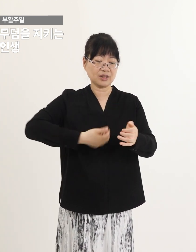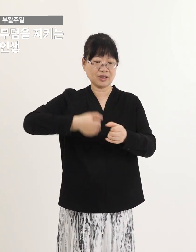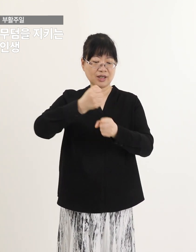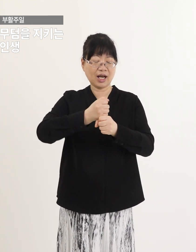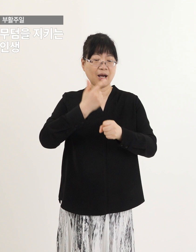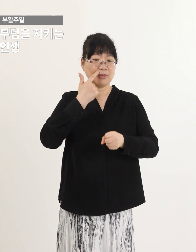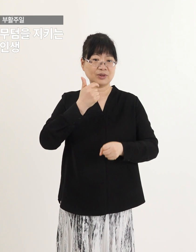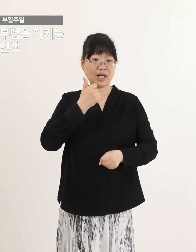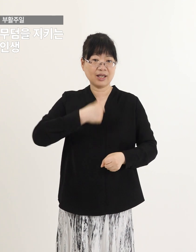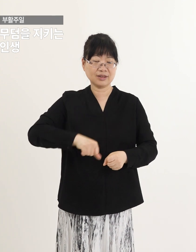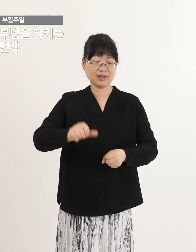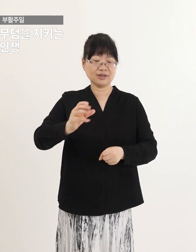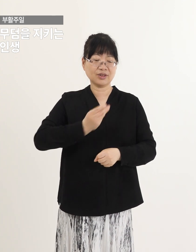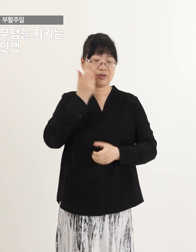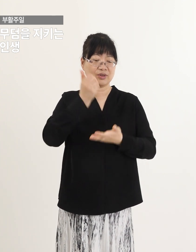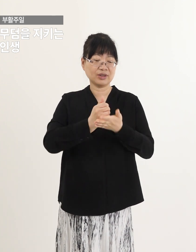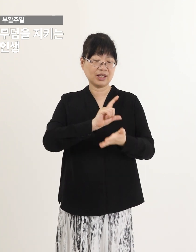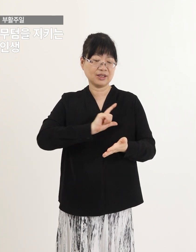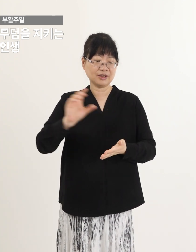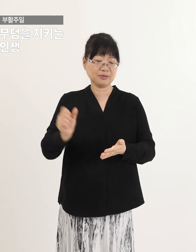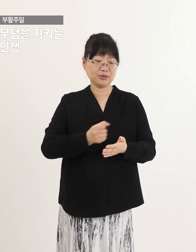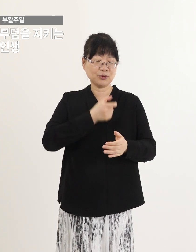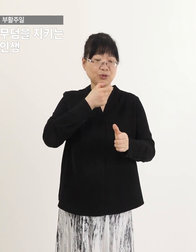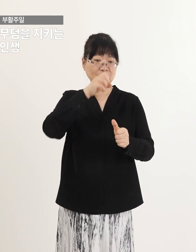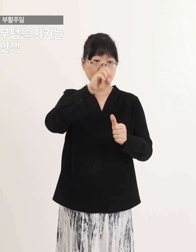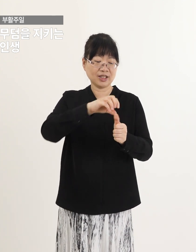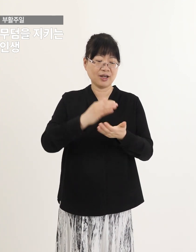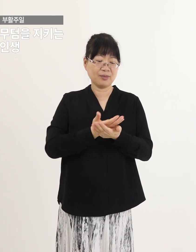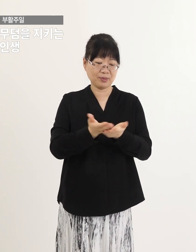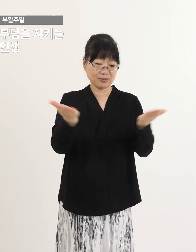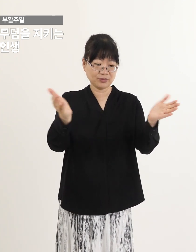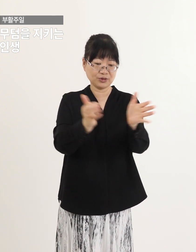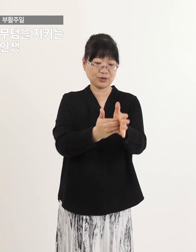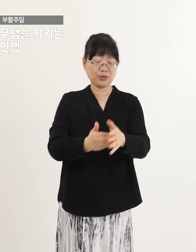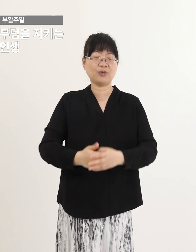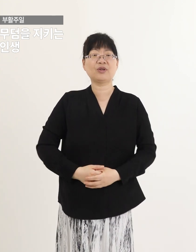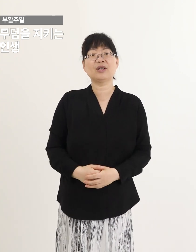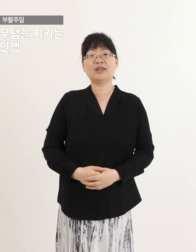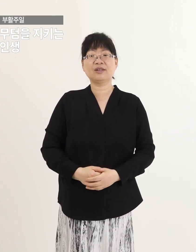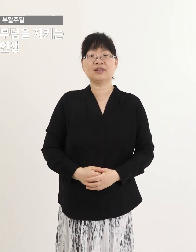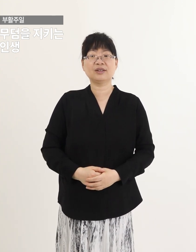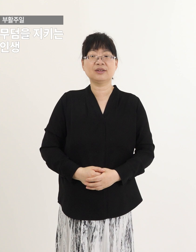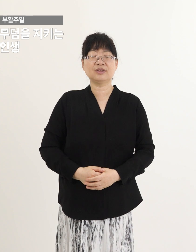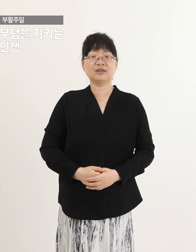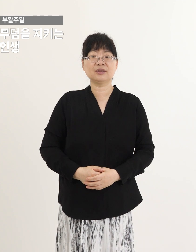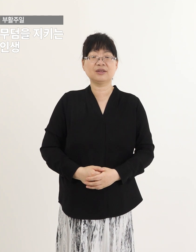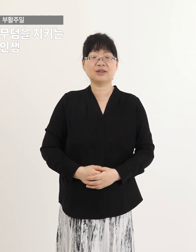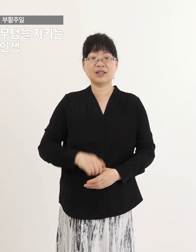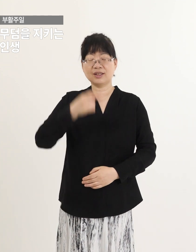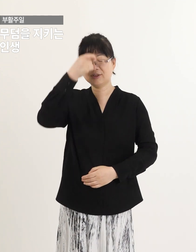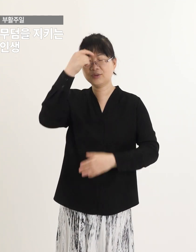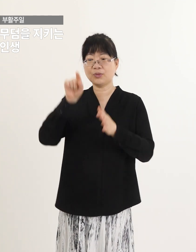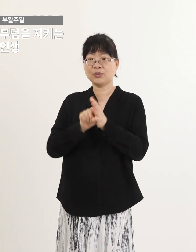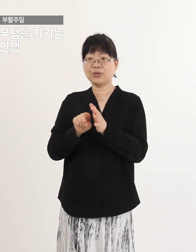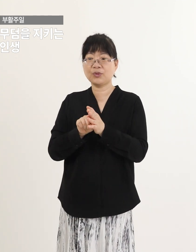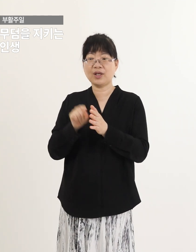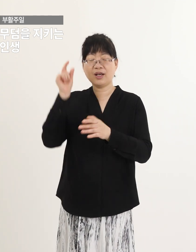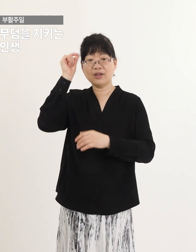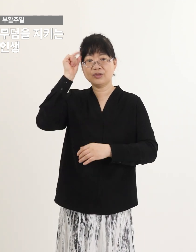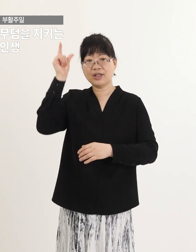삼아 아버지와 아들과 성령의 이름으로 세례를 베풀고 그랬어요. 이게 기독교의